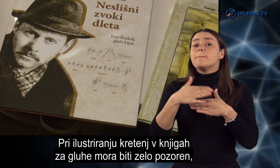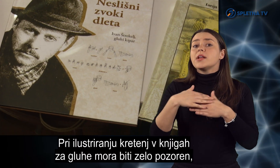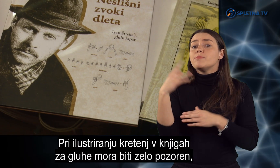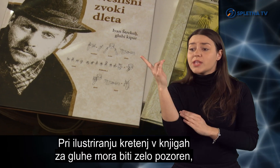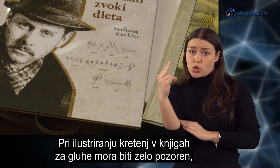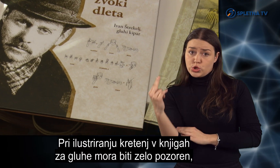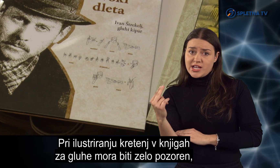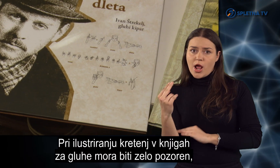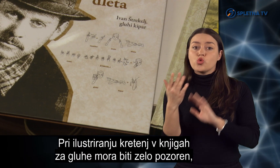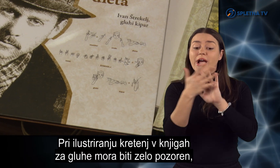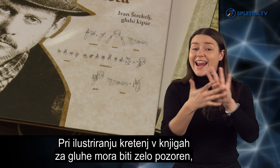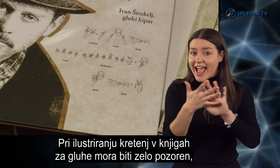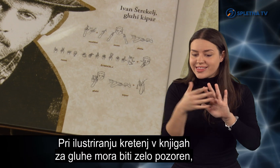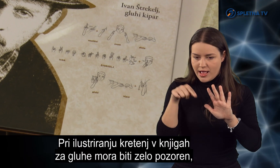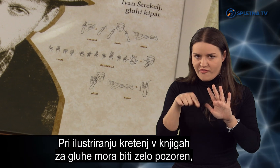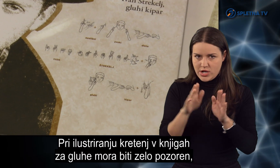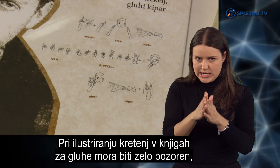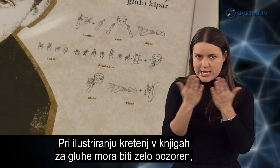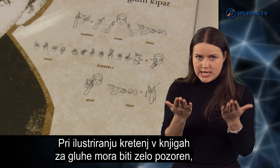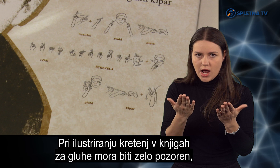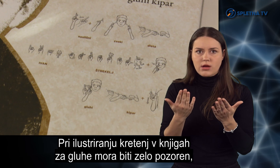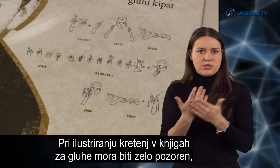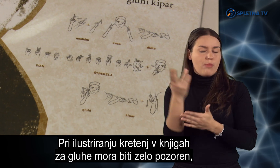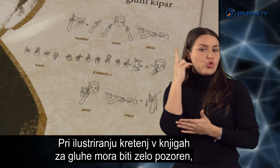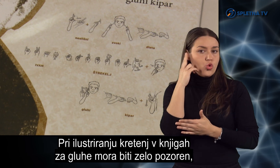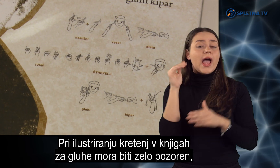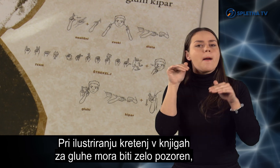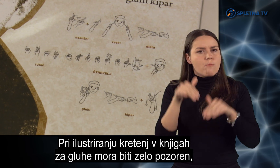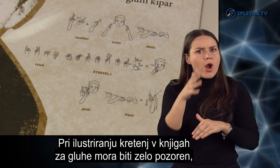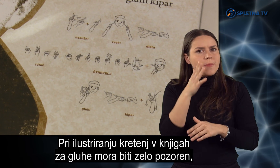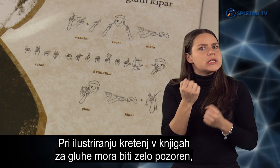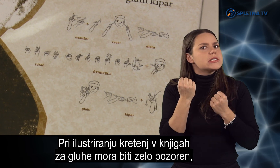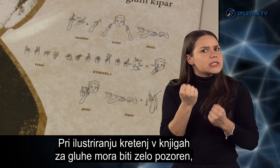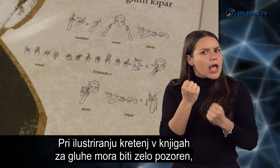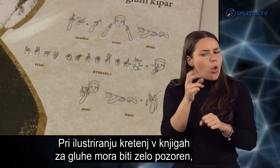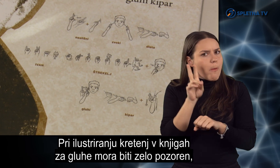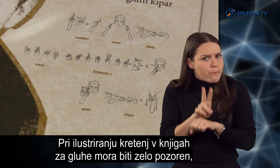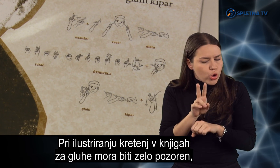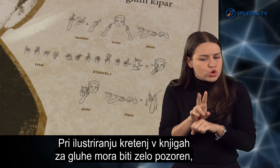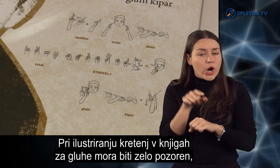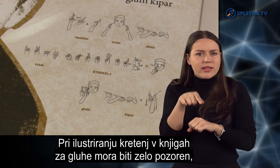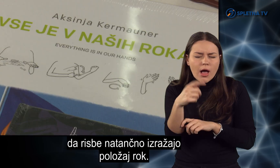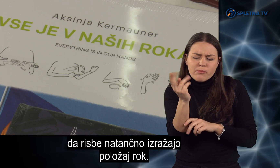Pri ilustriranju kreten v knjigah za gluhe mora biti zelo pozoren, da risbe natančno izražajo položaj